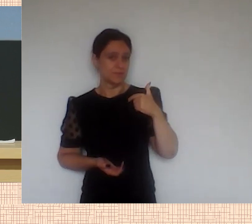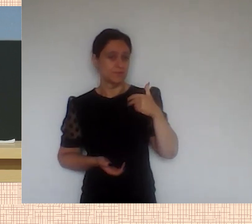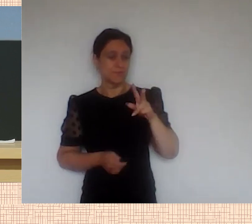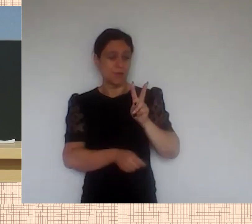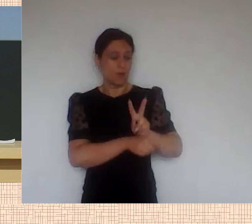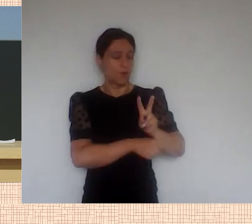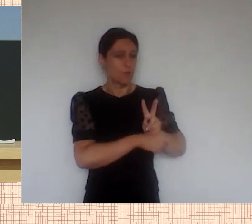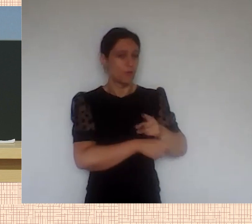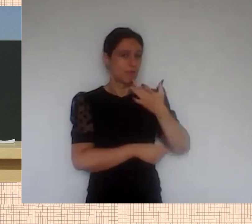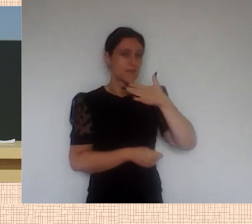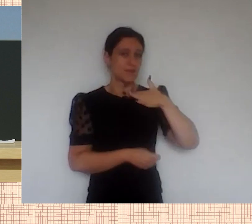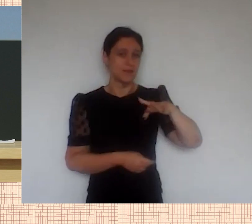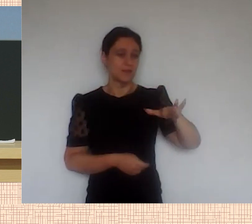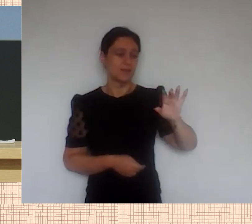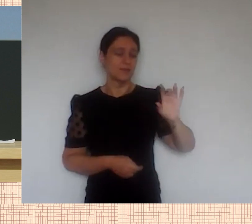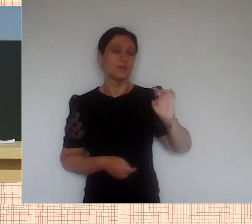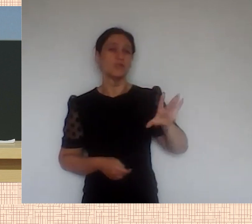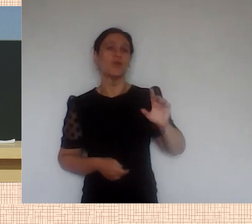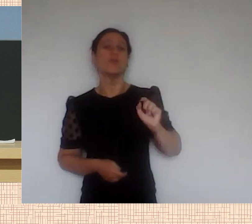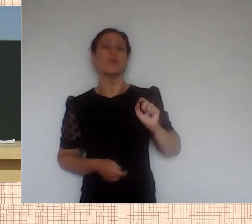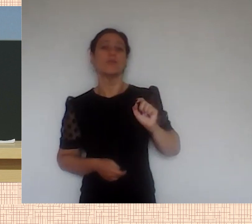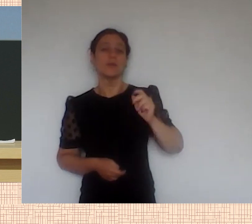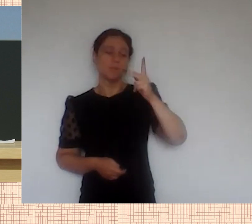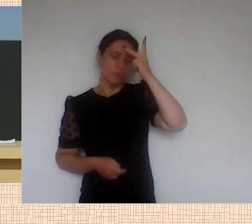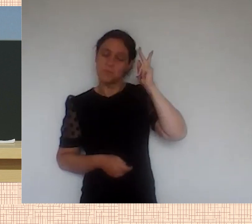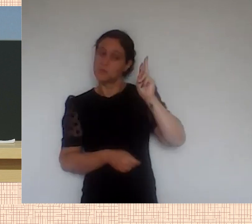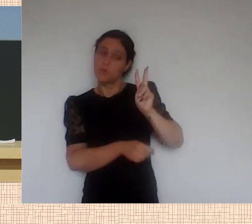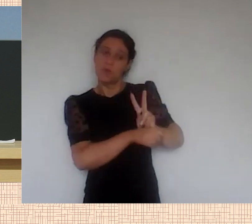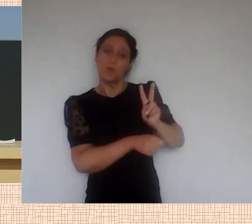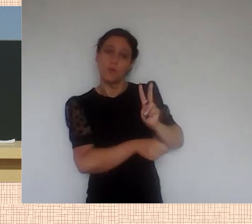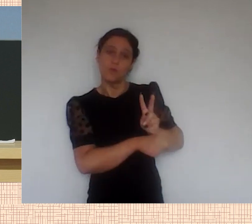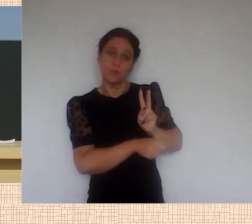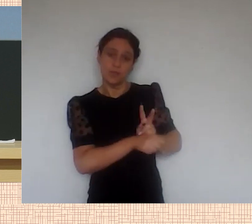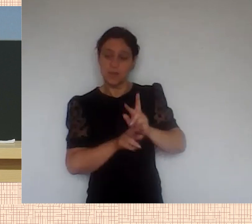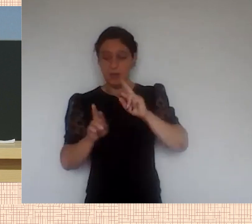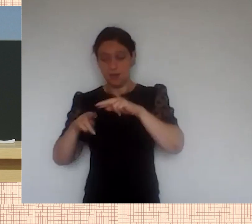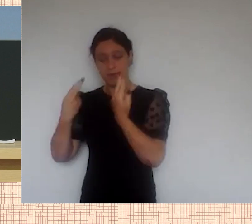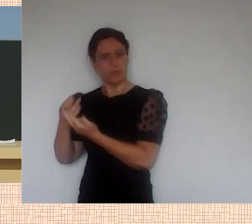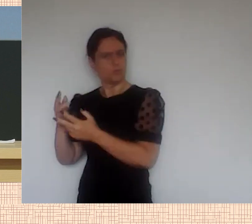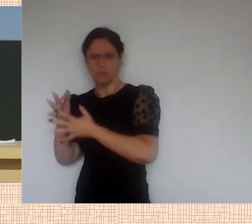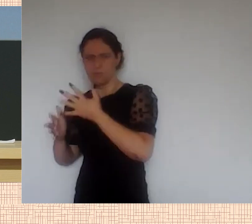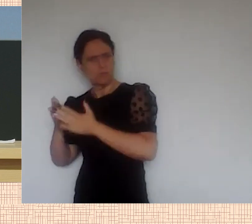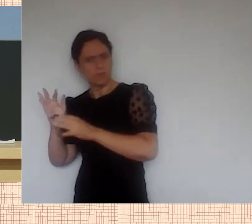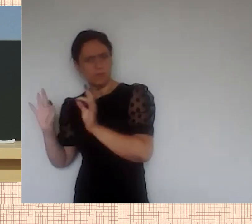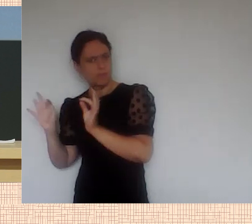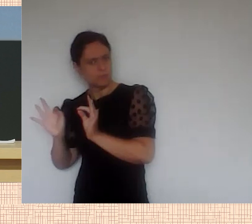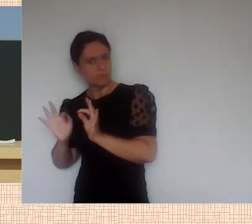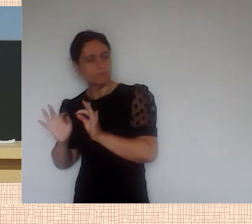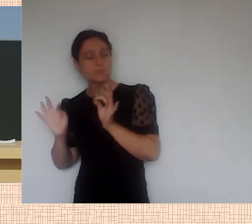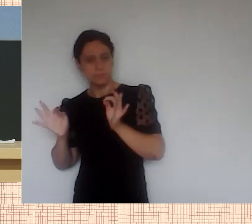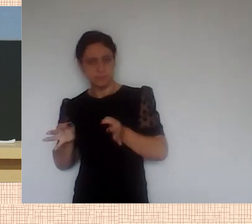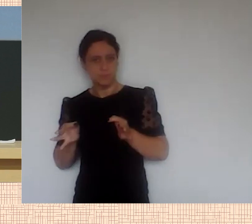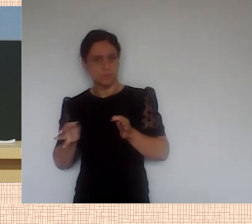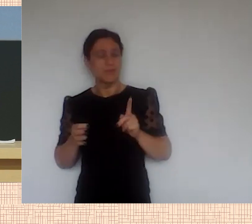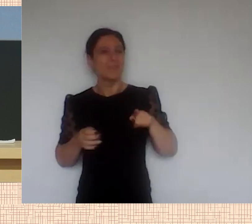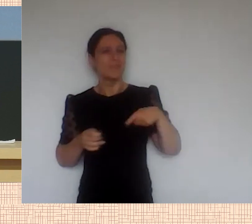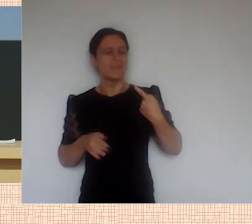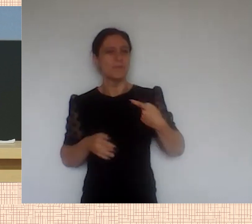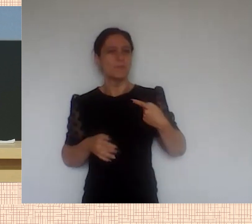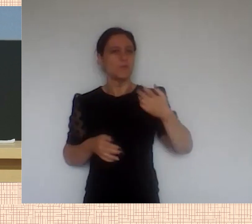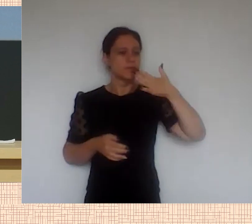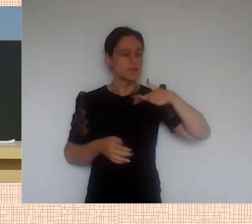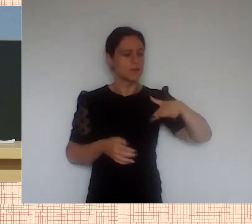para não perturbar a nossa reunião, não é isso? Depois as crianças cresceram, viraram adolescentes, é o mesmo princípio.